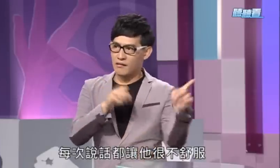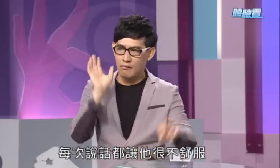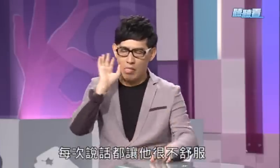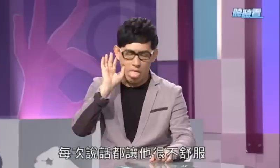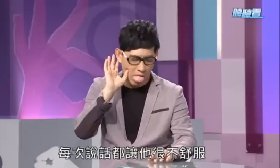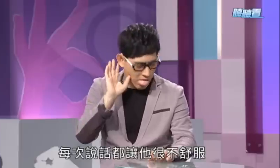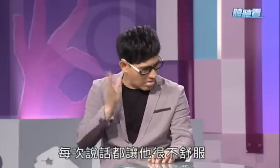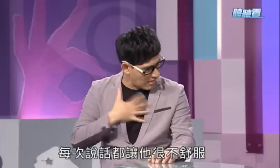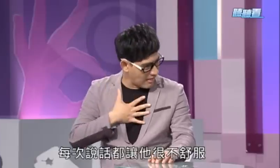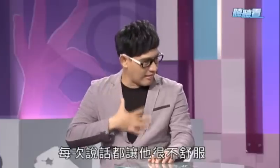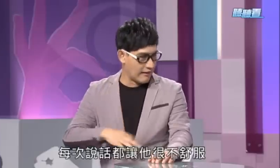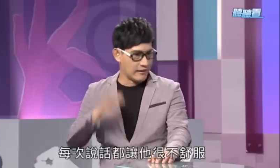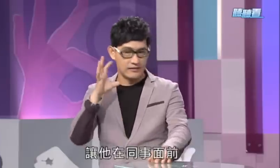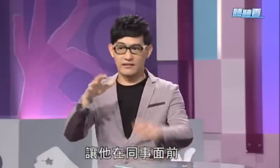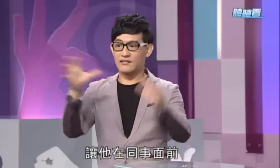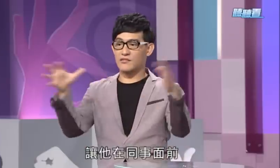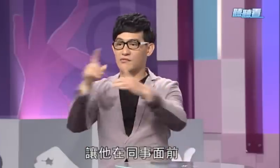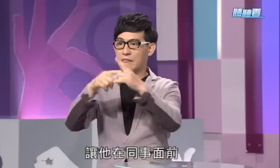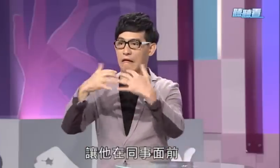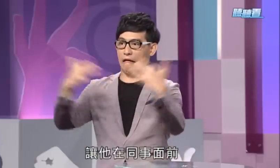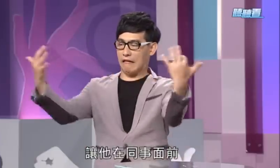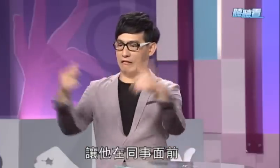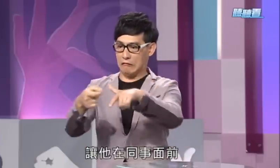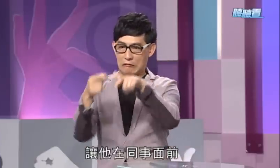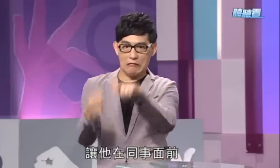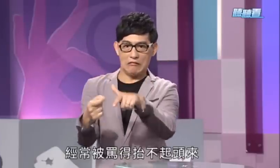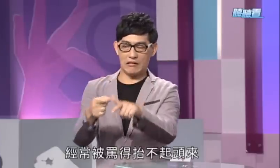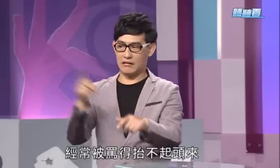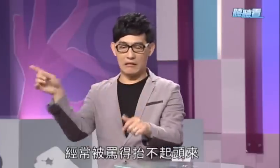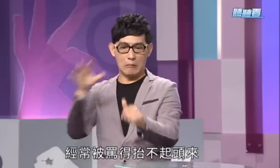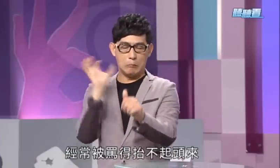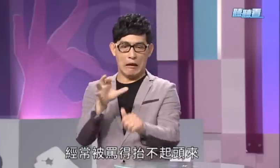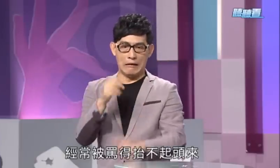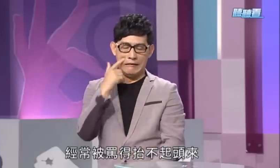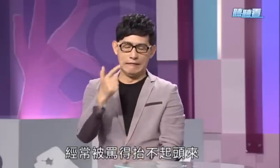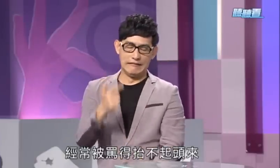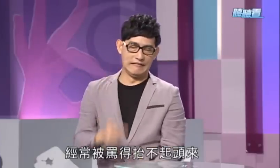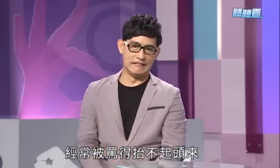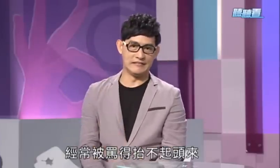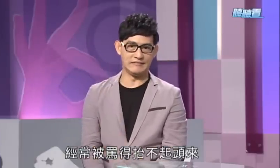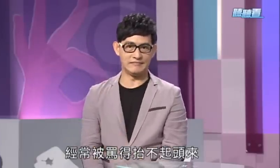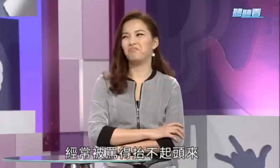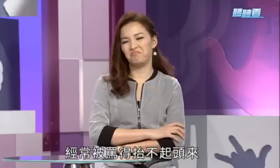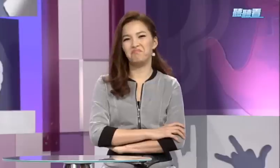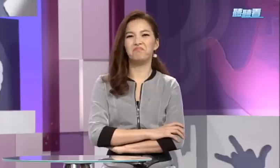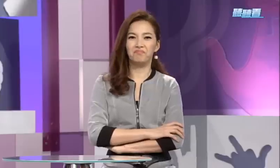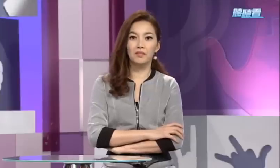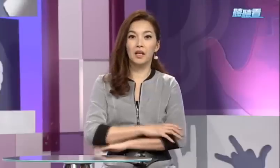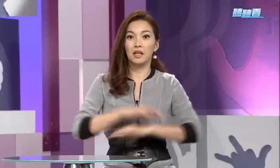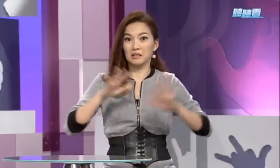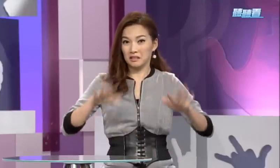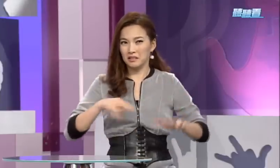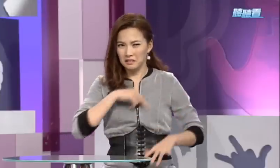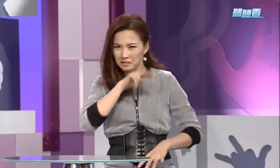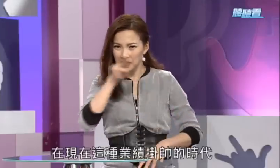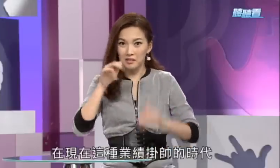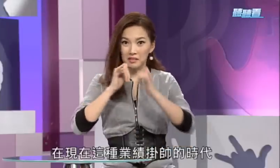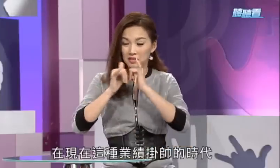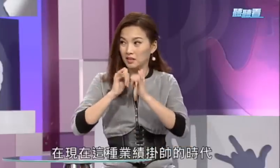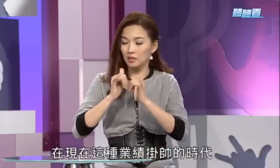舒服，让他在同事面前经常被骂的抬不起头来。 嗯。在现在这